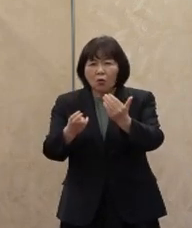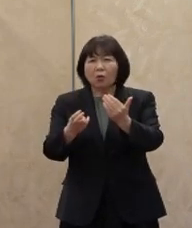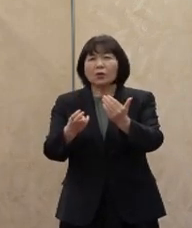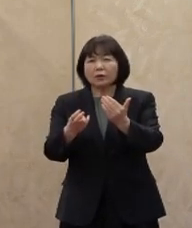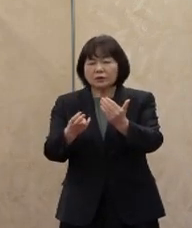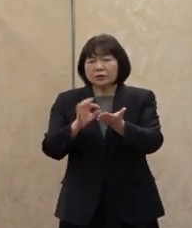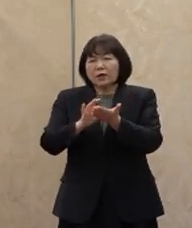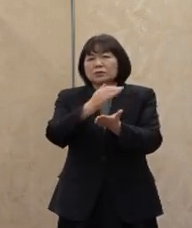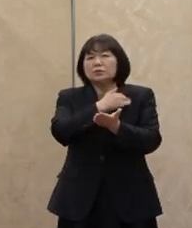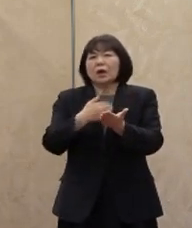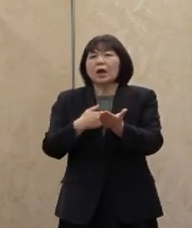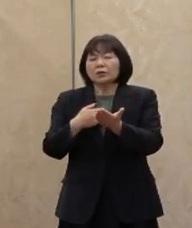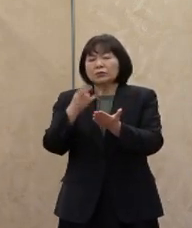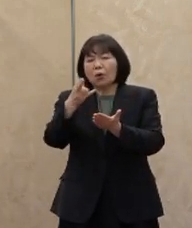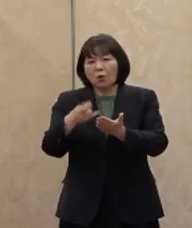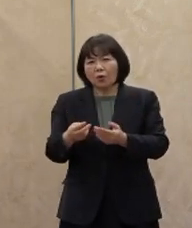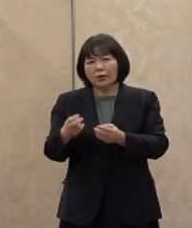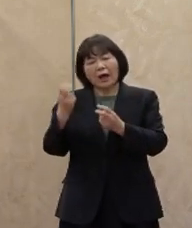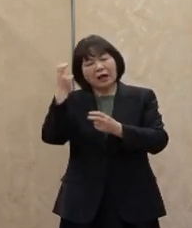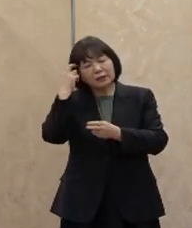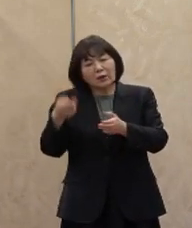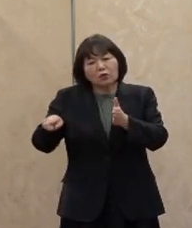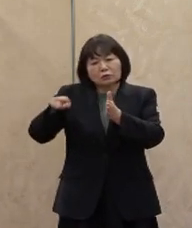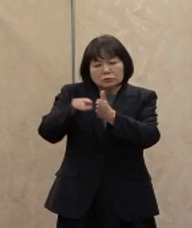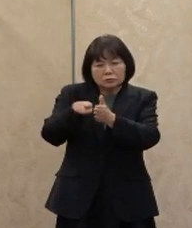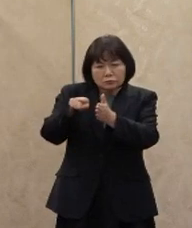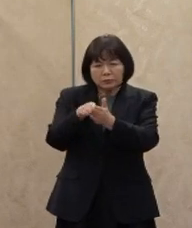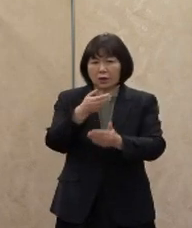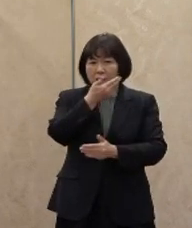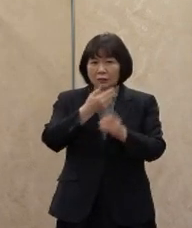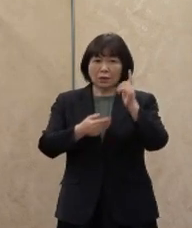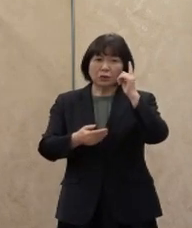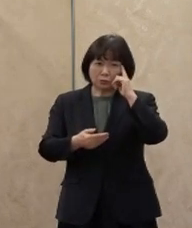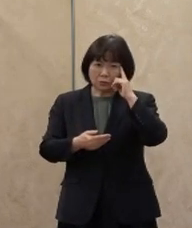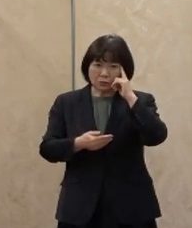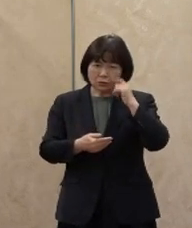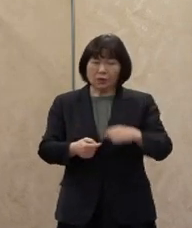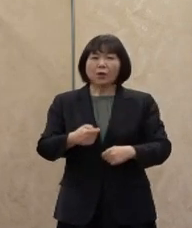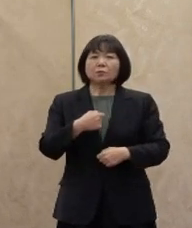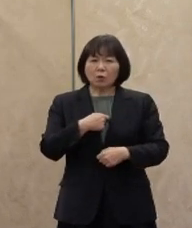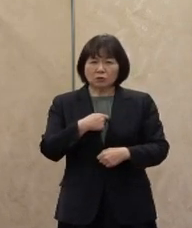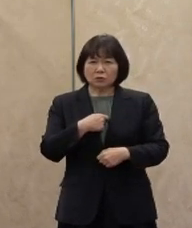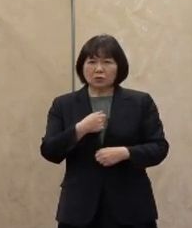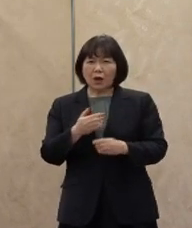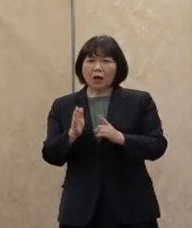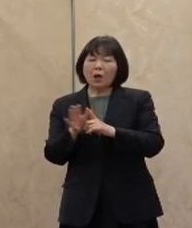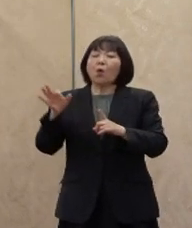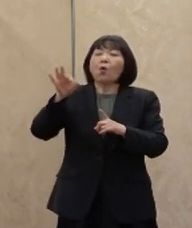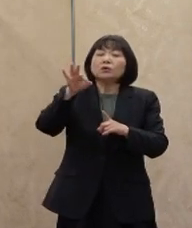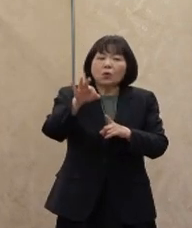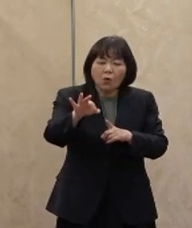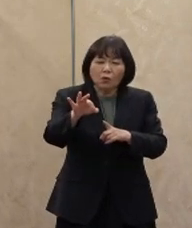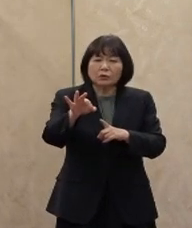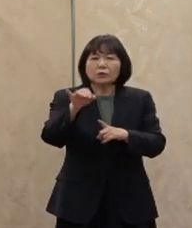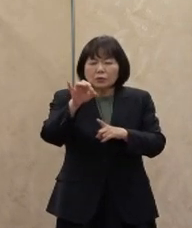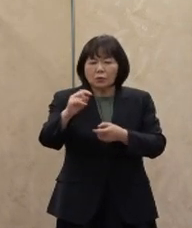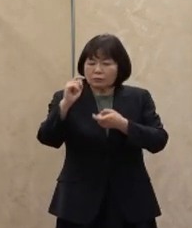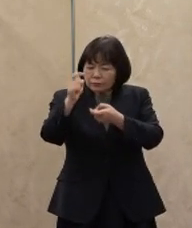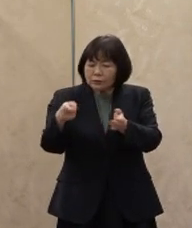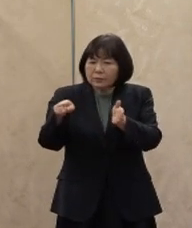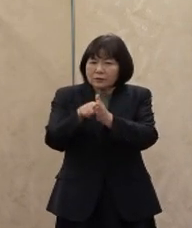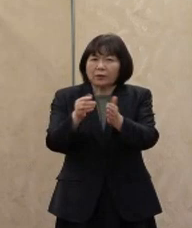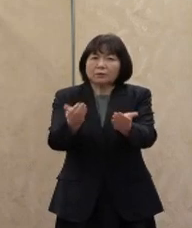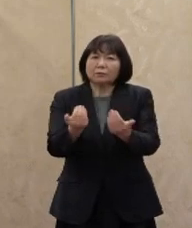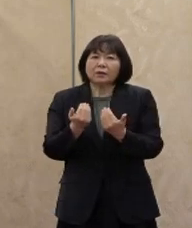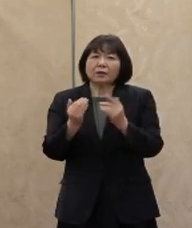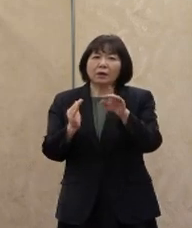いな、まあ、理念を吹き込むみたいなことが大事であって、僕は保証という2文字が一番重要なんじゃないかなというふうに思ってますから、